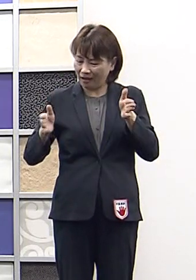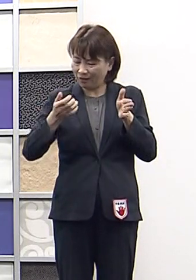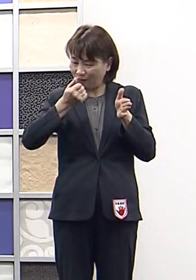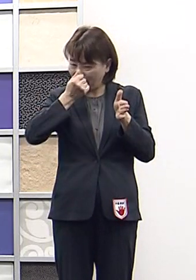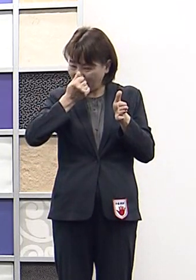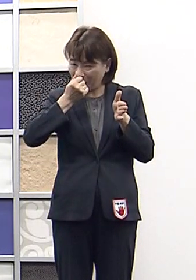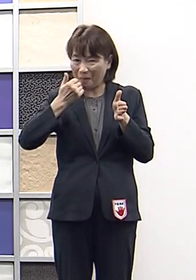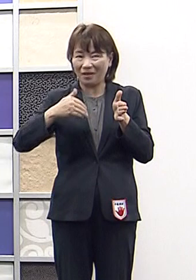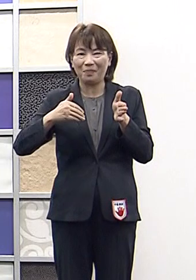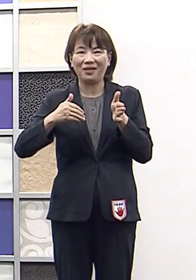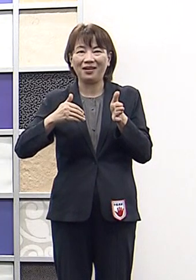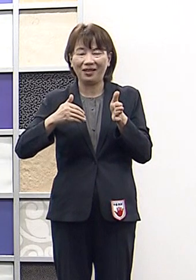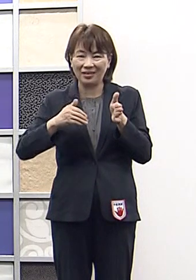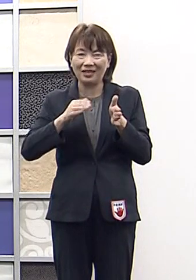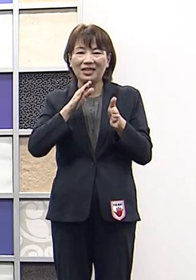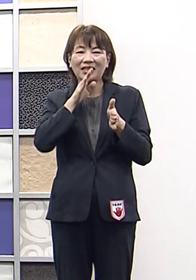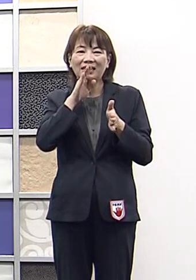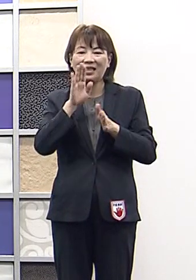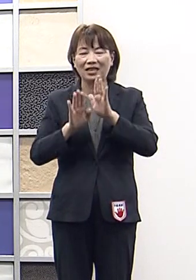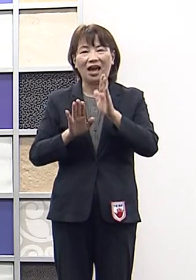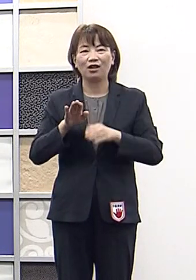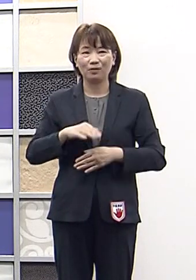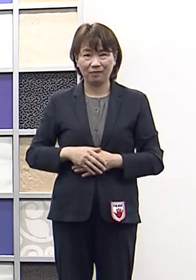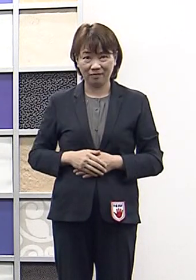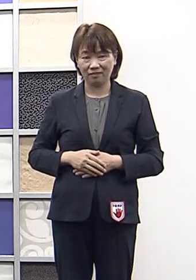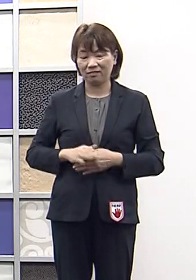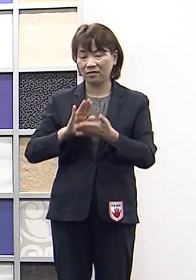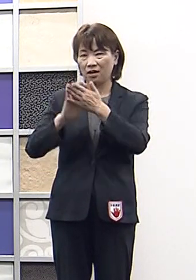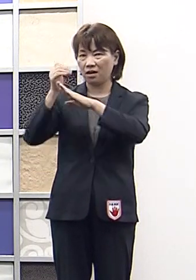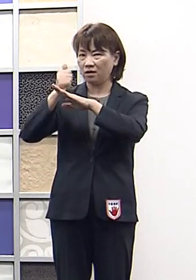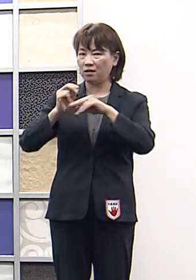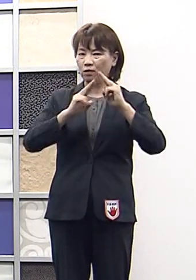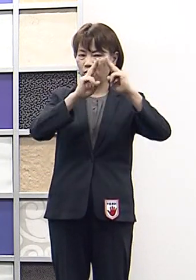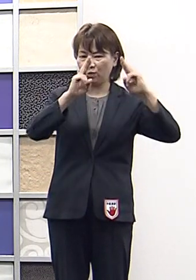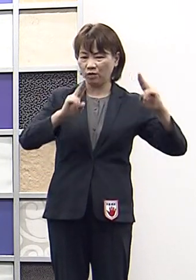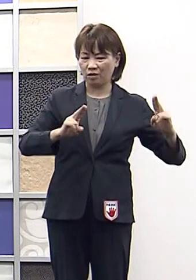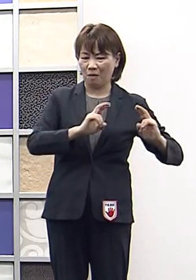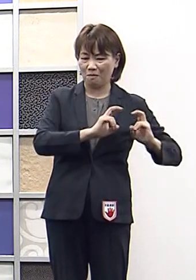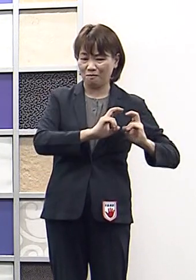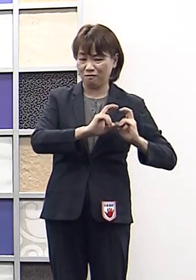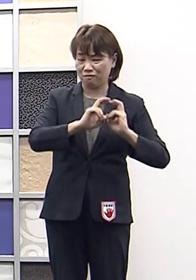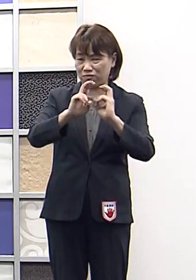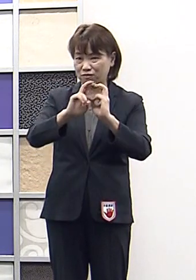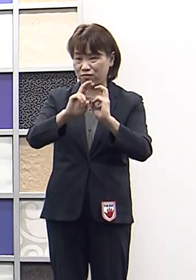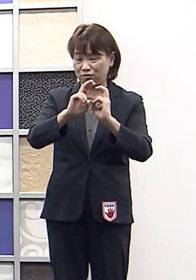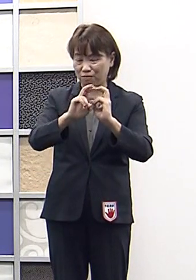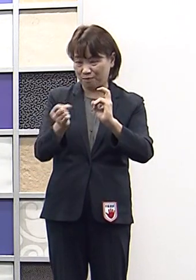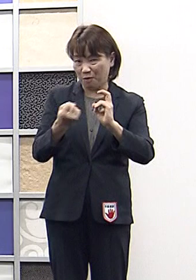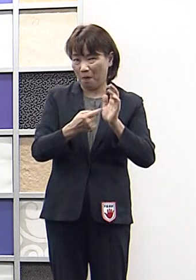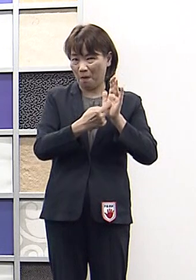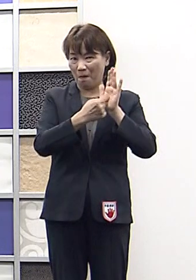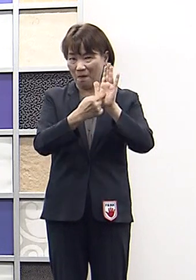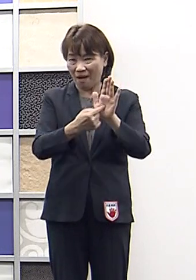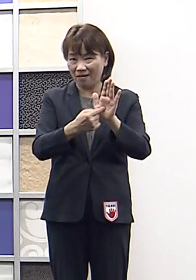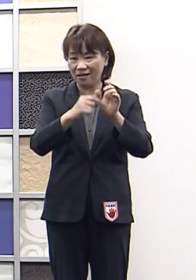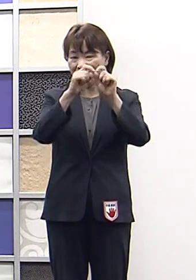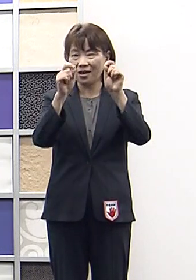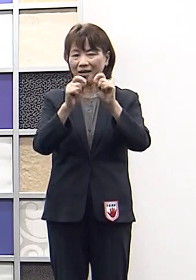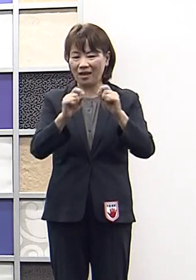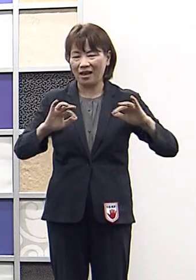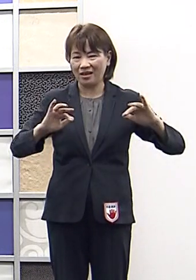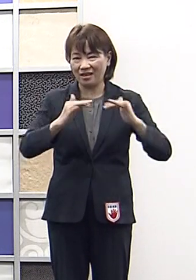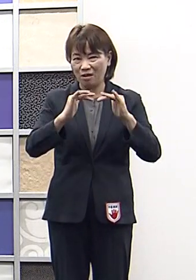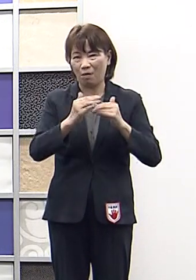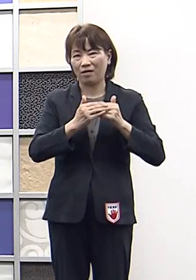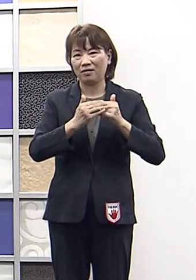。で、まあ、知事がその登山鉄道という形でですね、強く打ち出したことによってこの議論が大きく進んでるんだと思うんですけども、